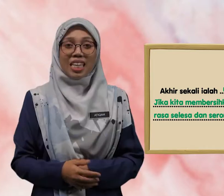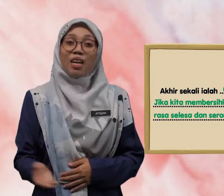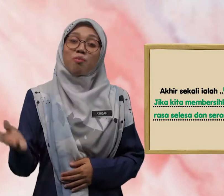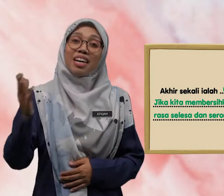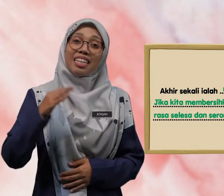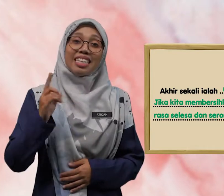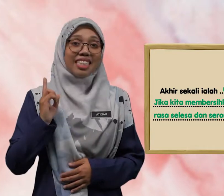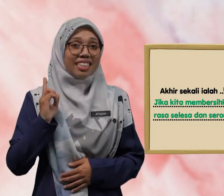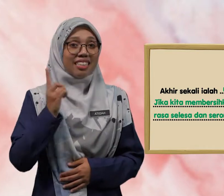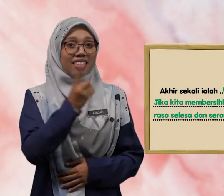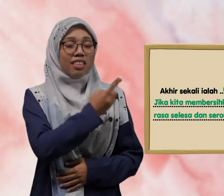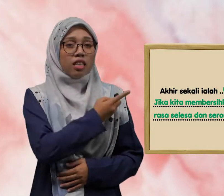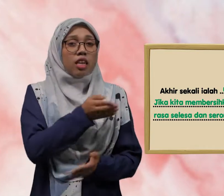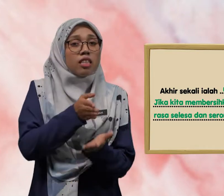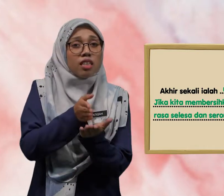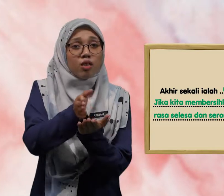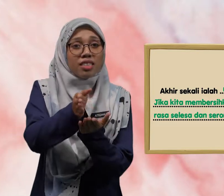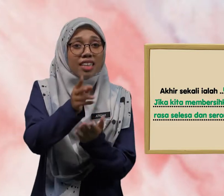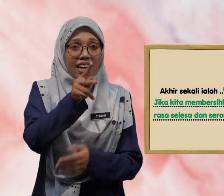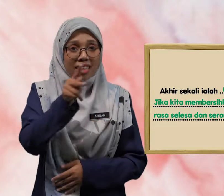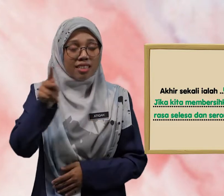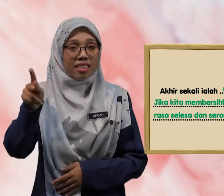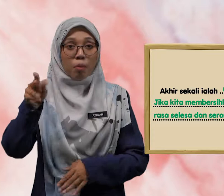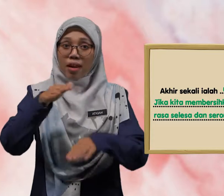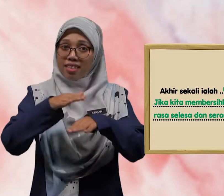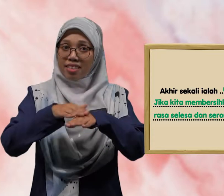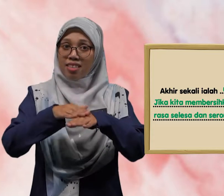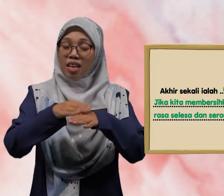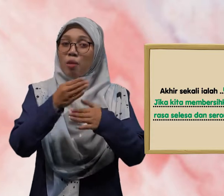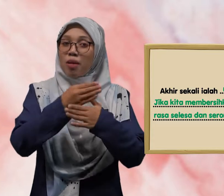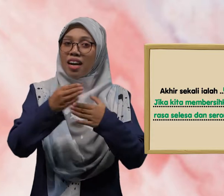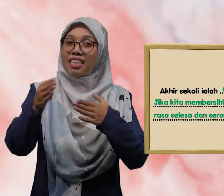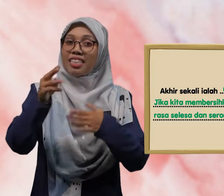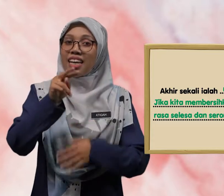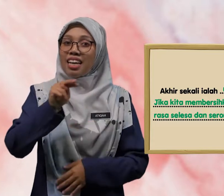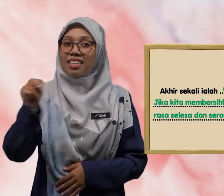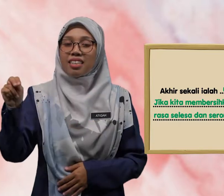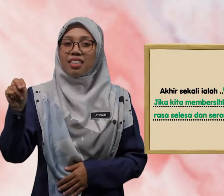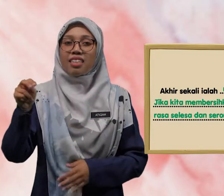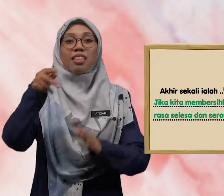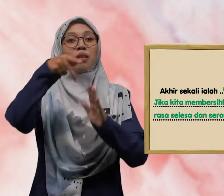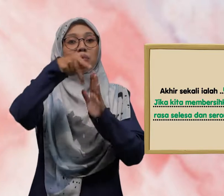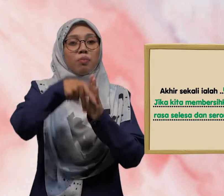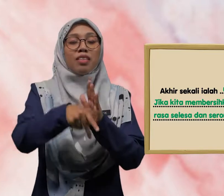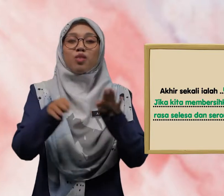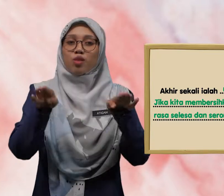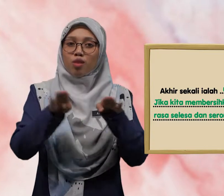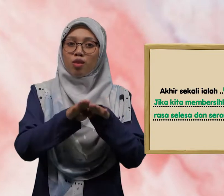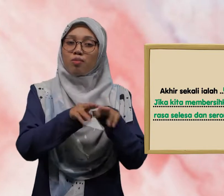Mari kita terus kita pada bahagian penutup